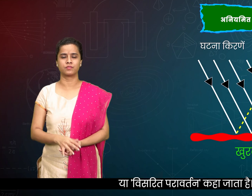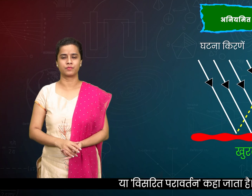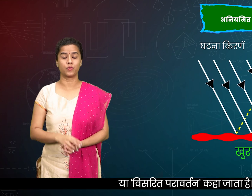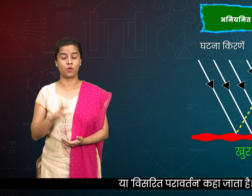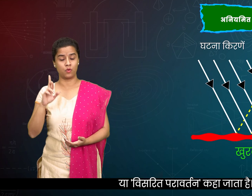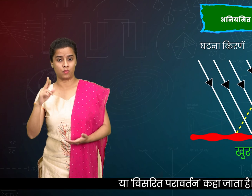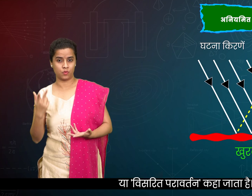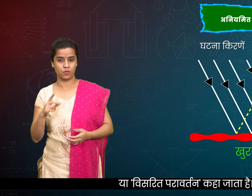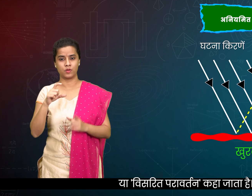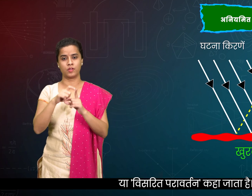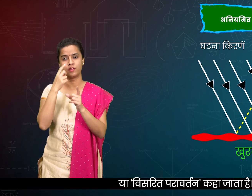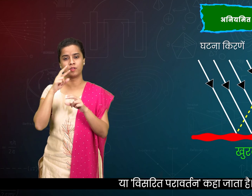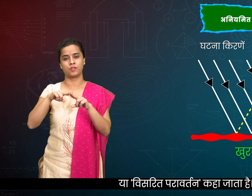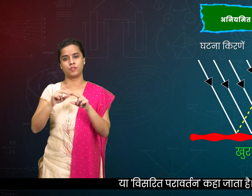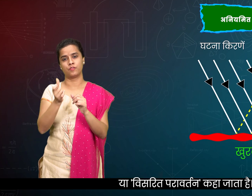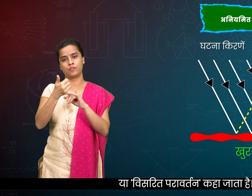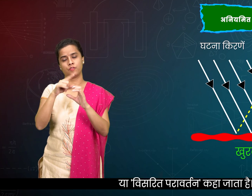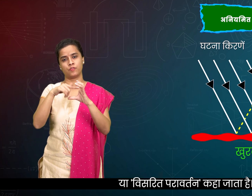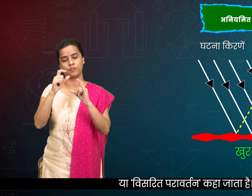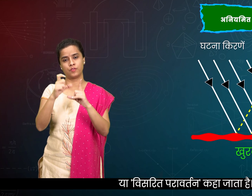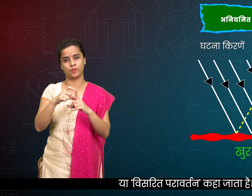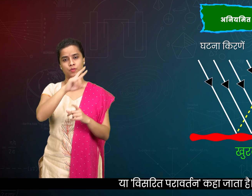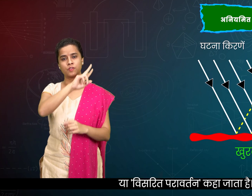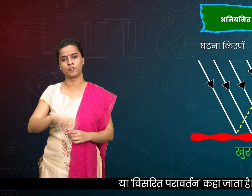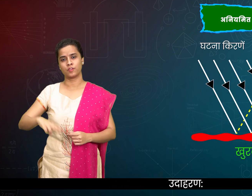या विसरित परावर्तन कहा जाता है।